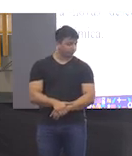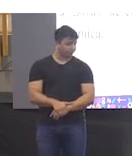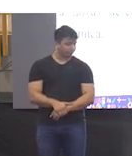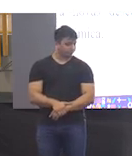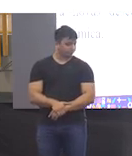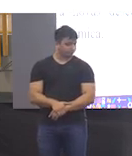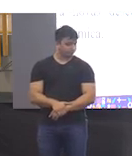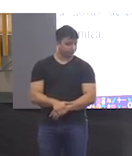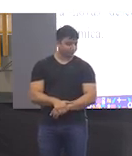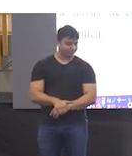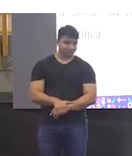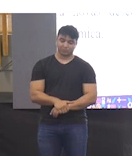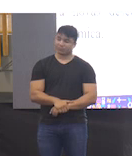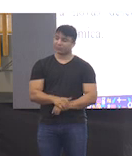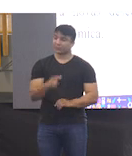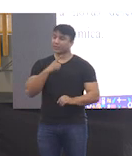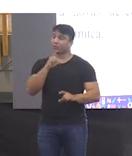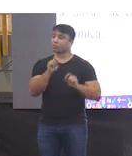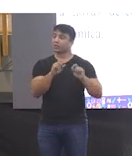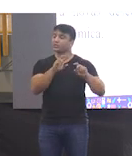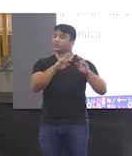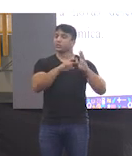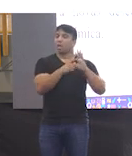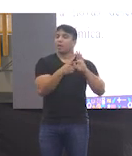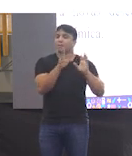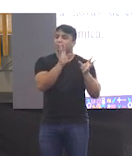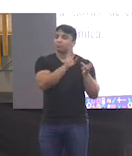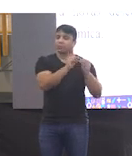O que é que caracteriza o realismo? Galera,